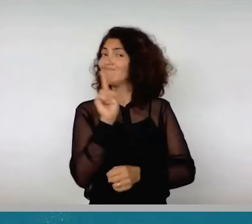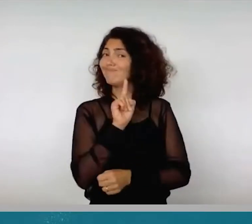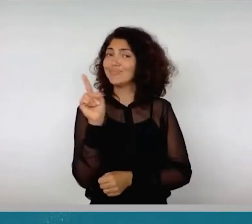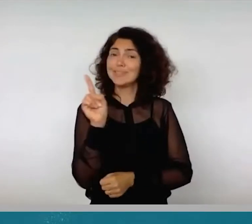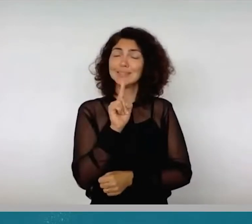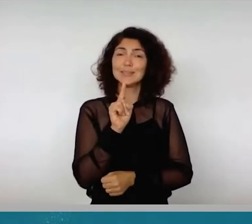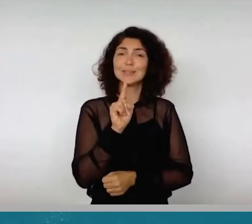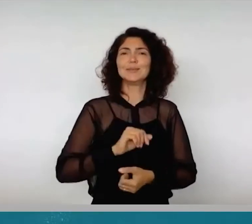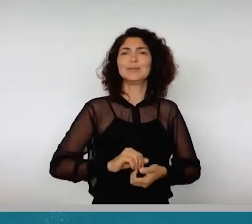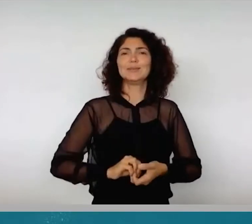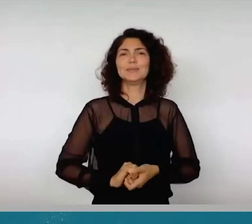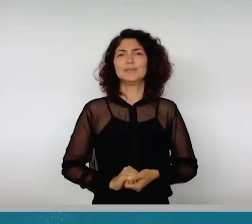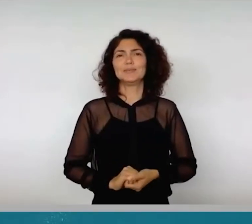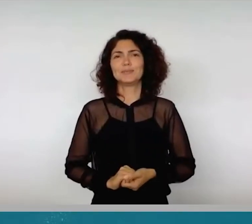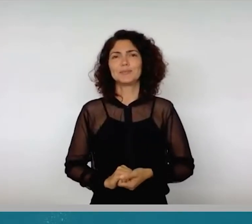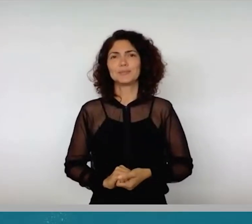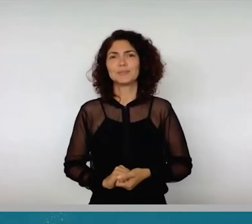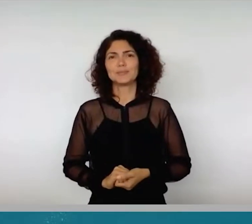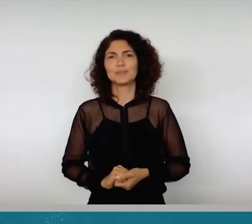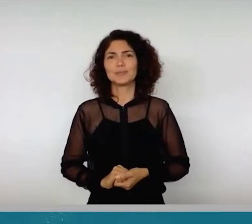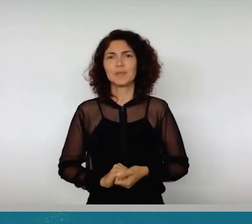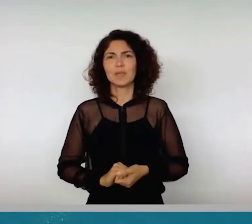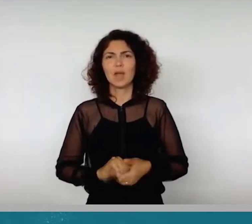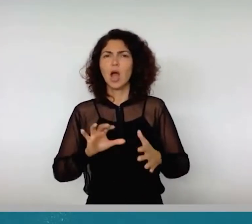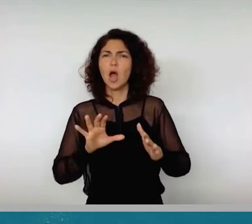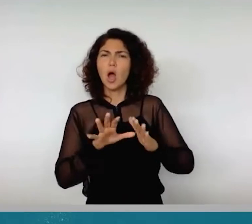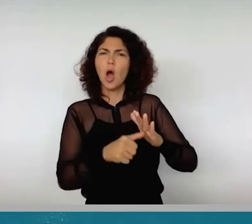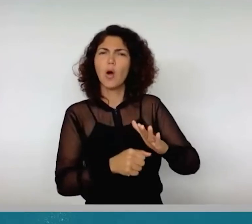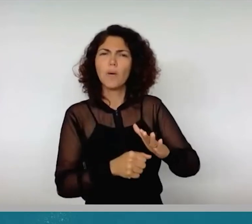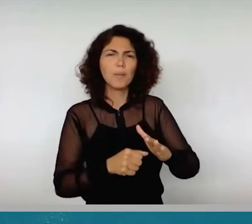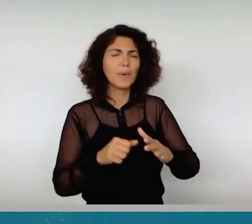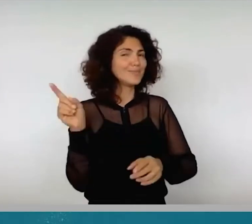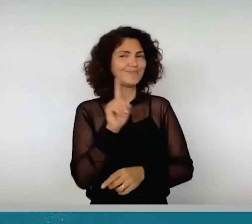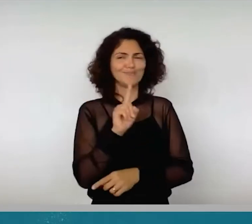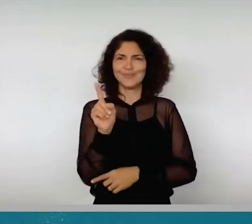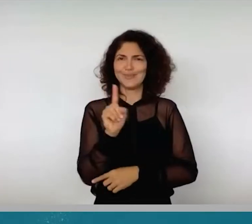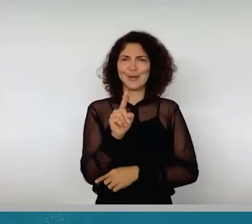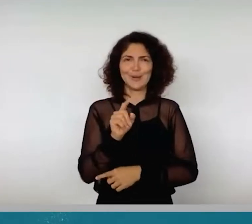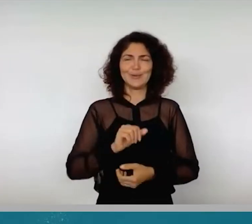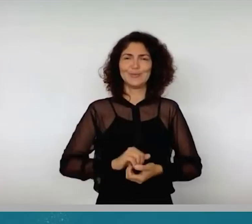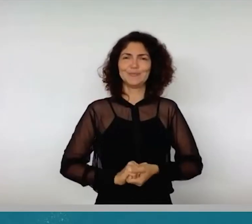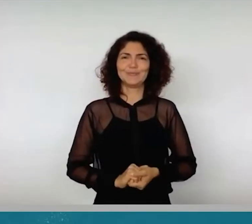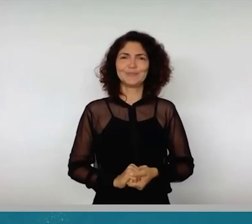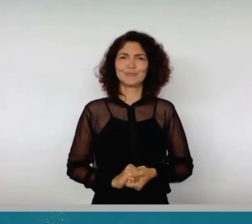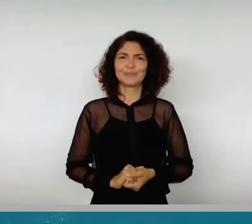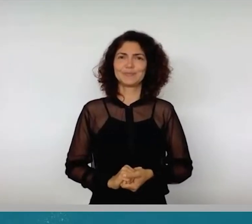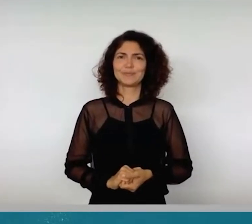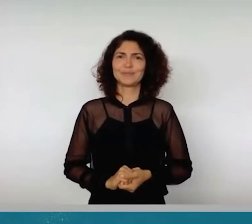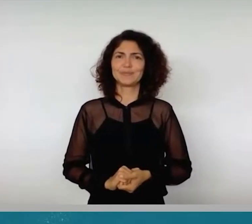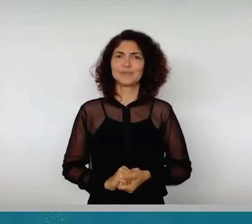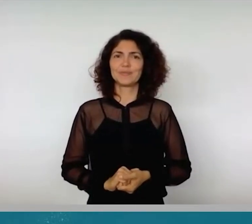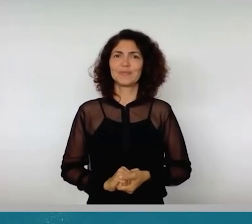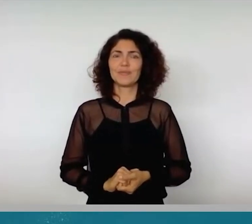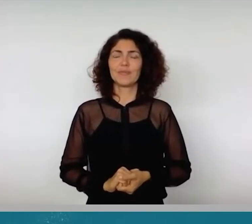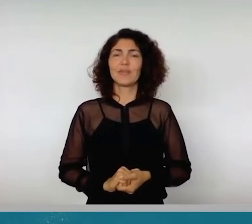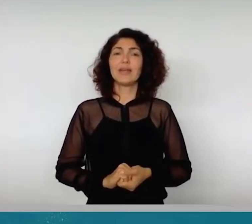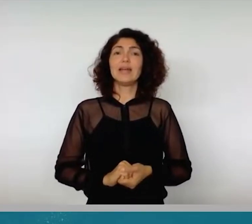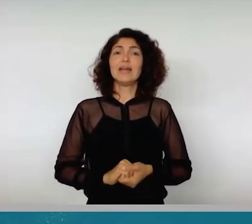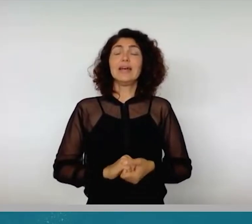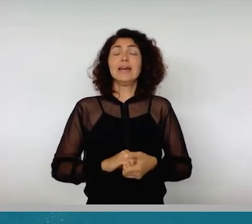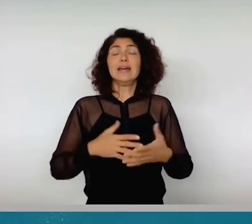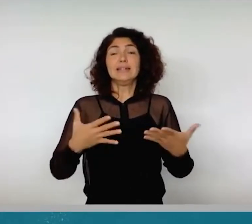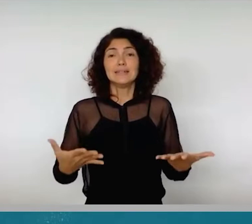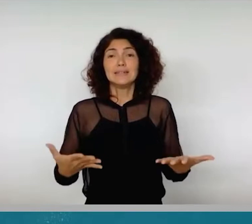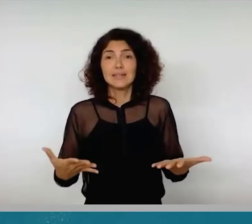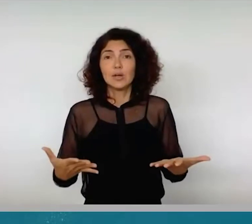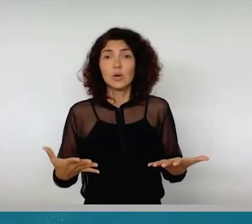diz respeito à raiz que leva o homem a praticar todos os demais 4